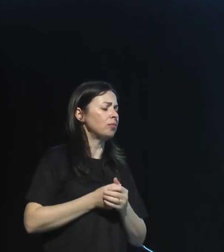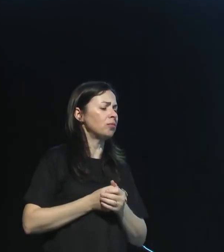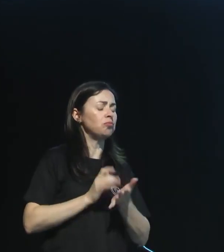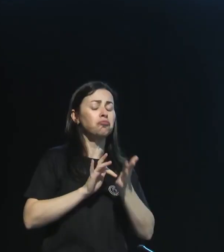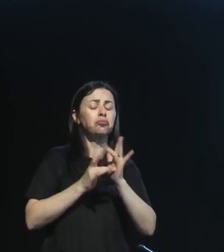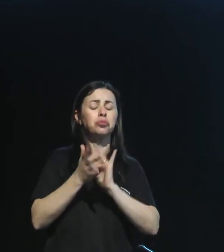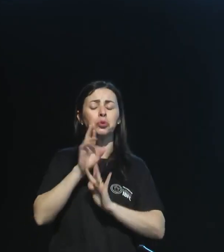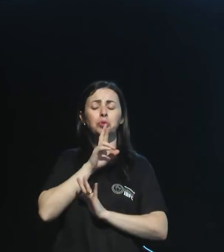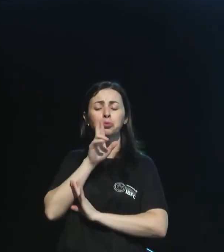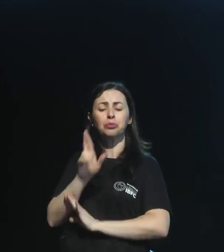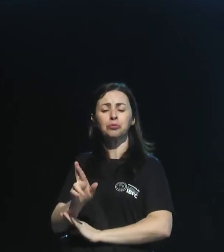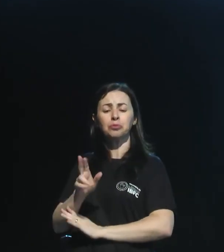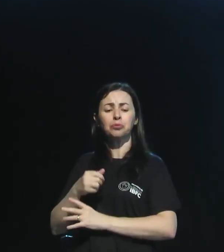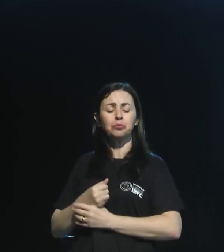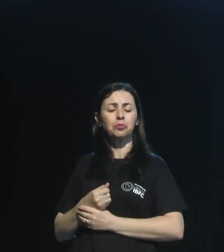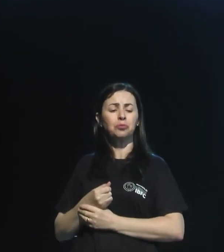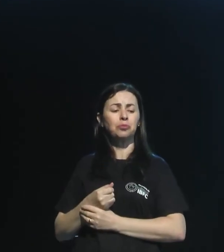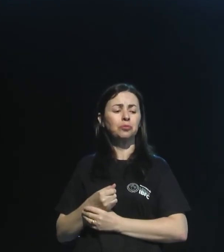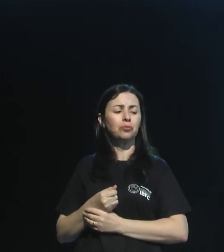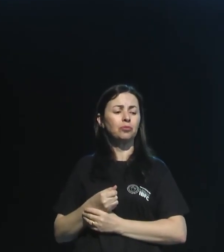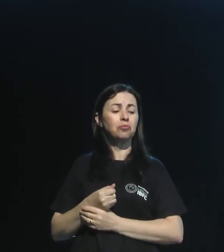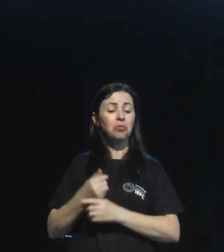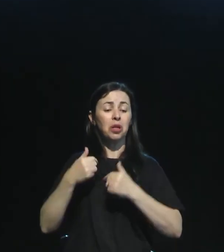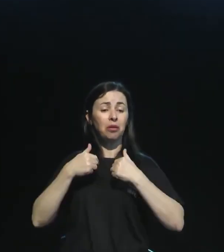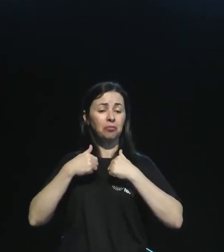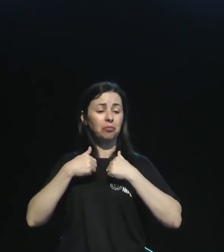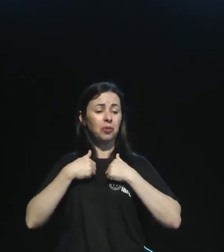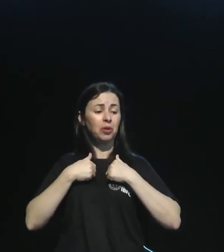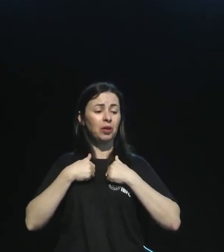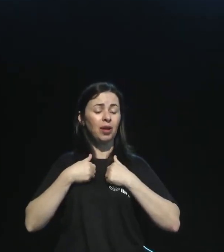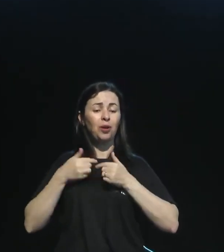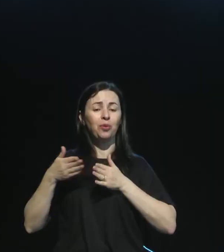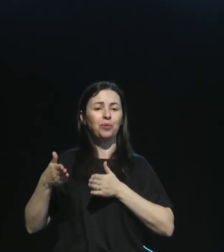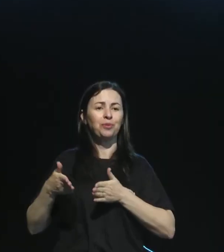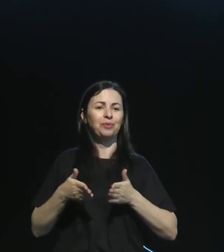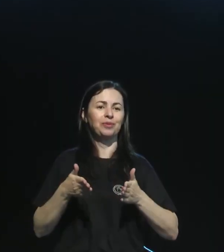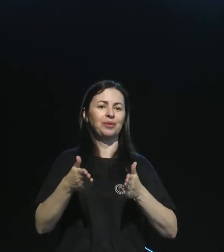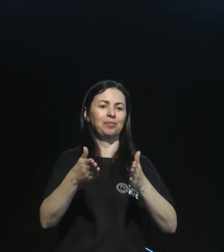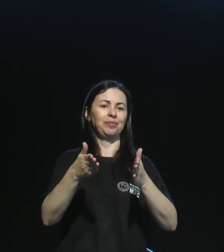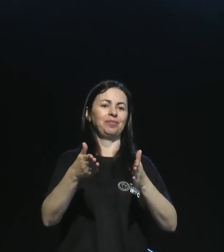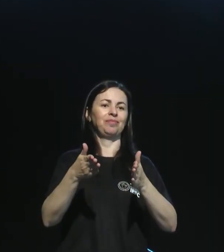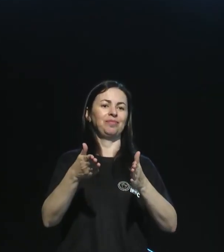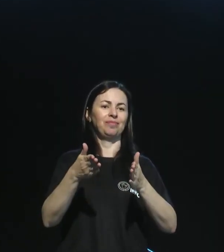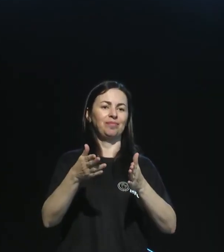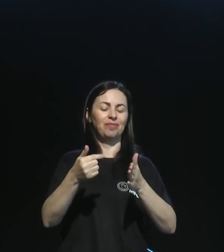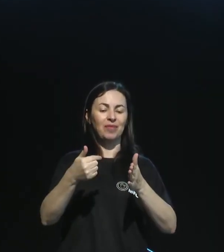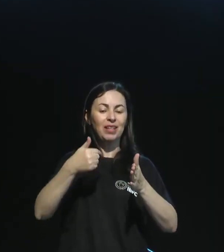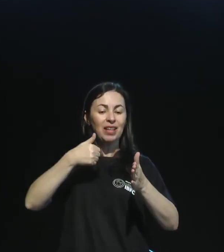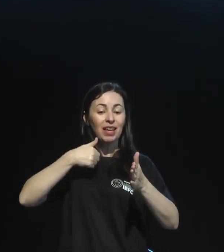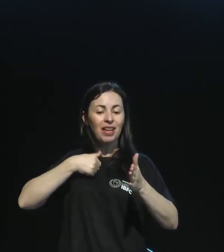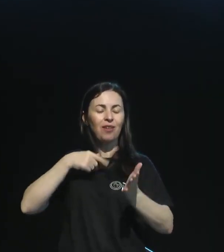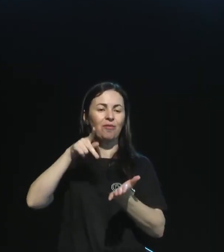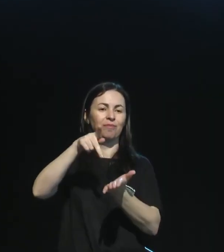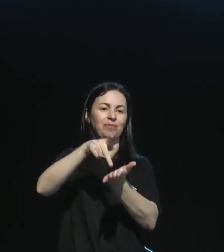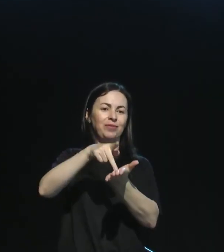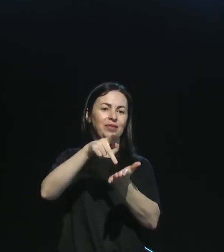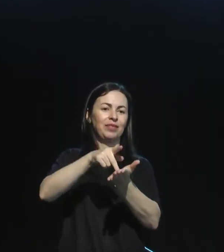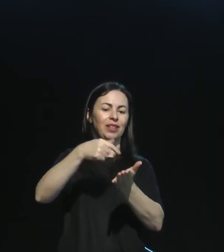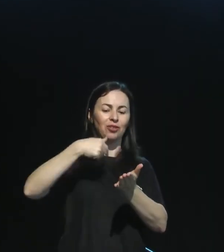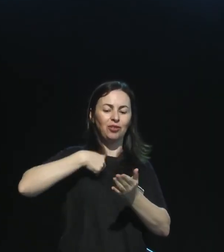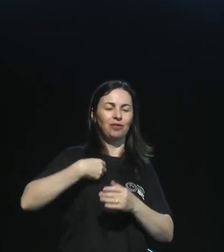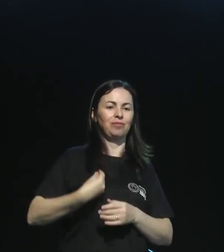Jesus respondeu: eu sou o caminho, a verdade e a